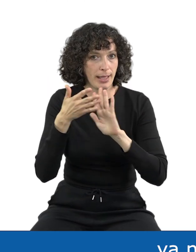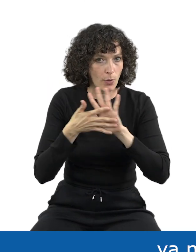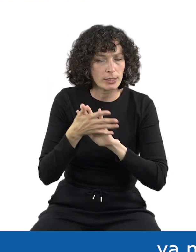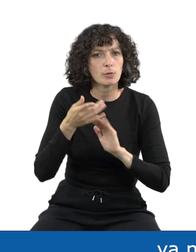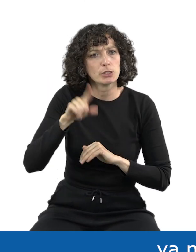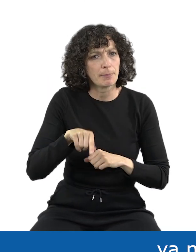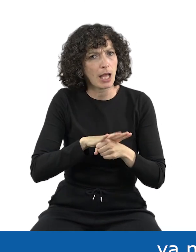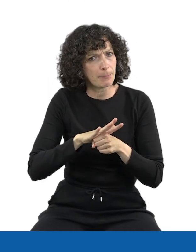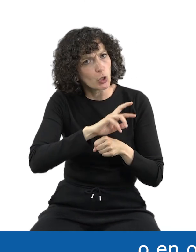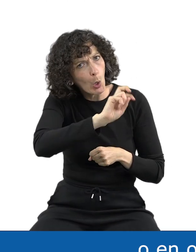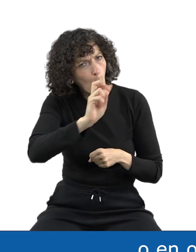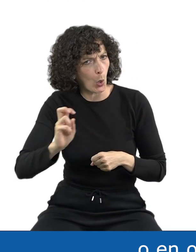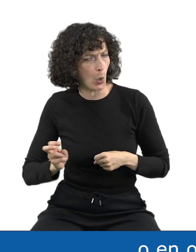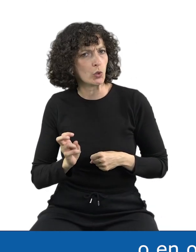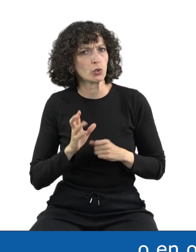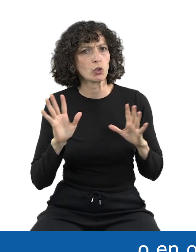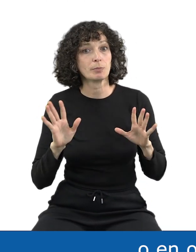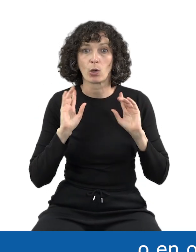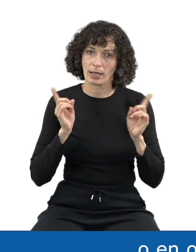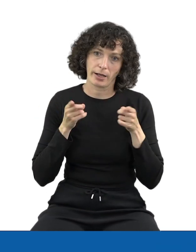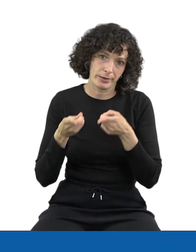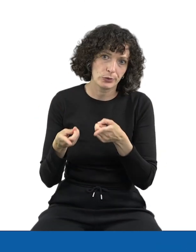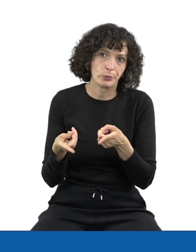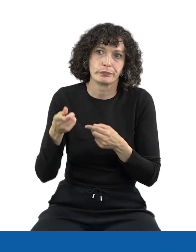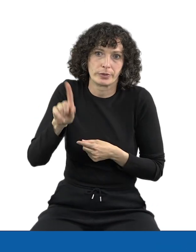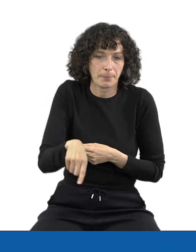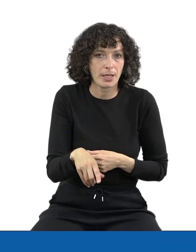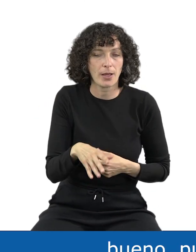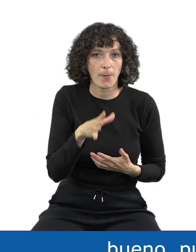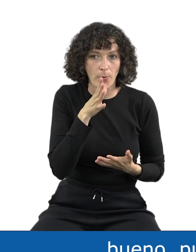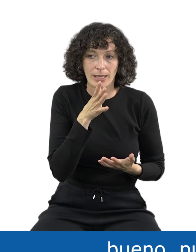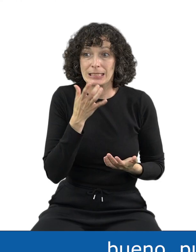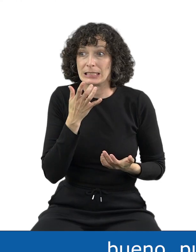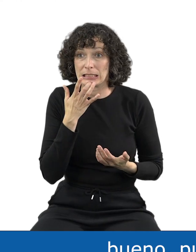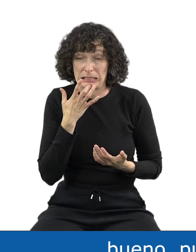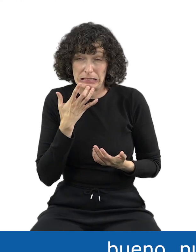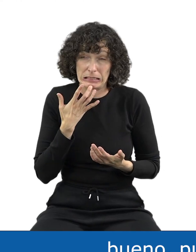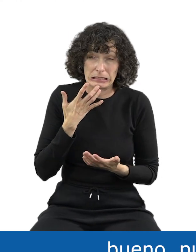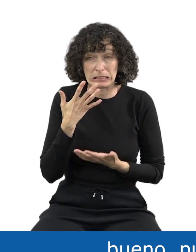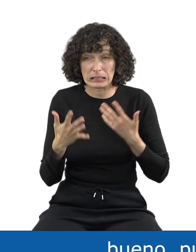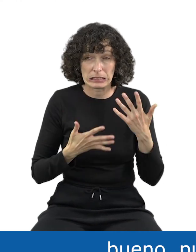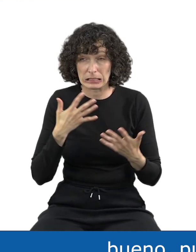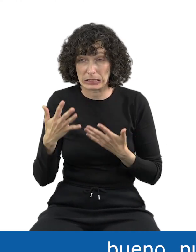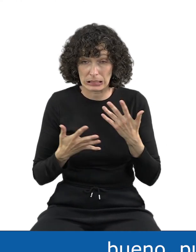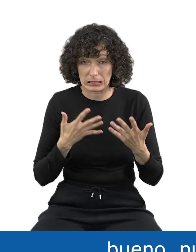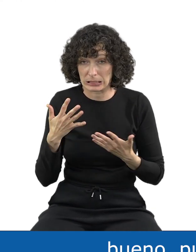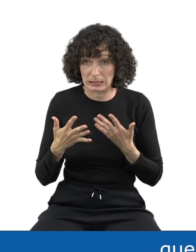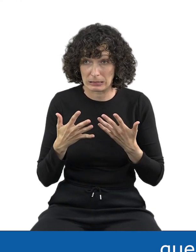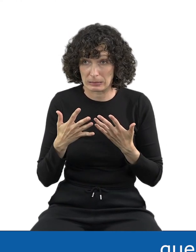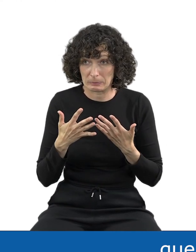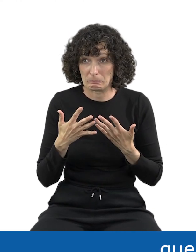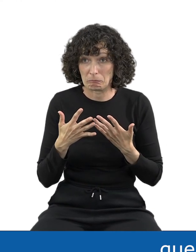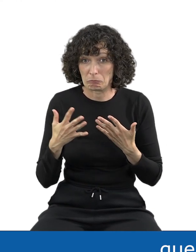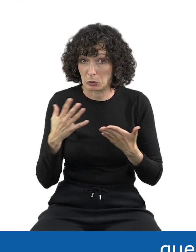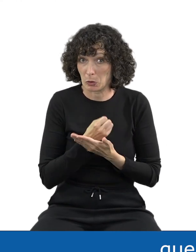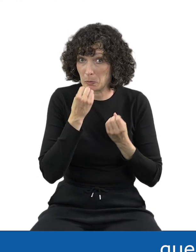otros ámbitos, en otras formaciones que se ofrecen, pero en este caso, bueno, pues si todo va según lo que parece, que